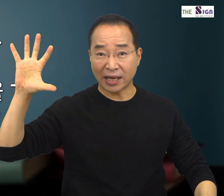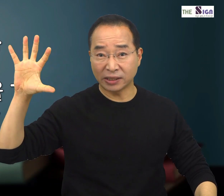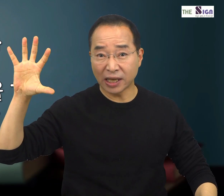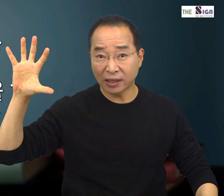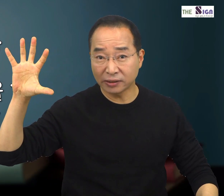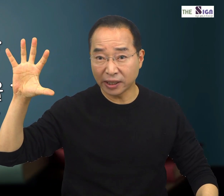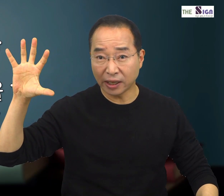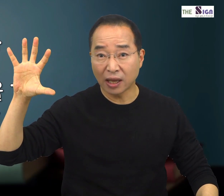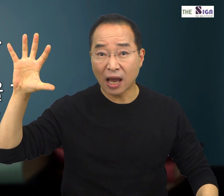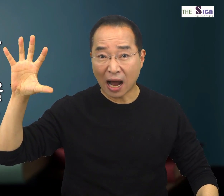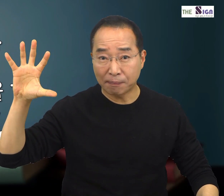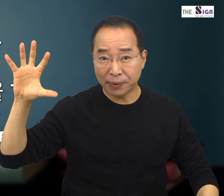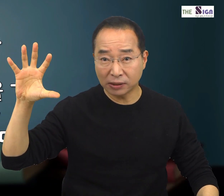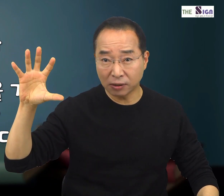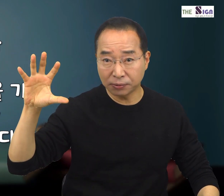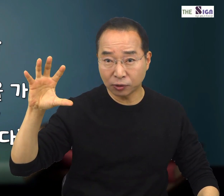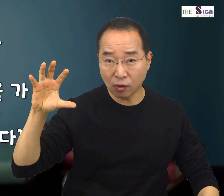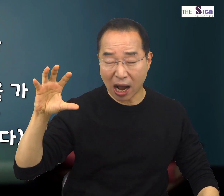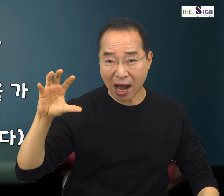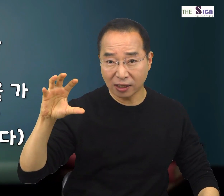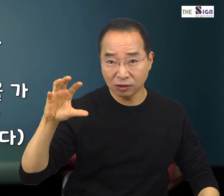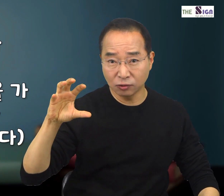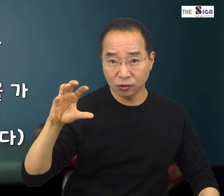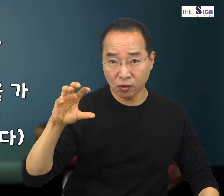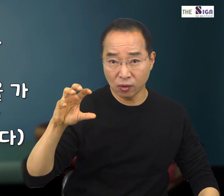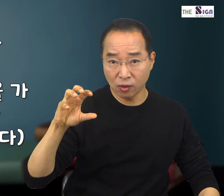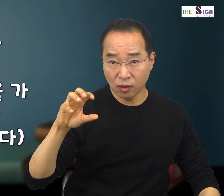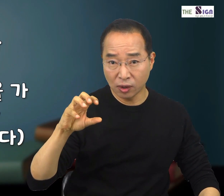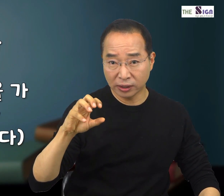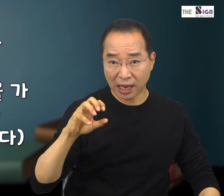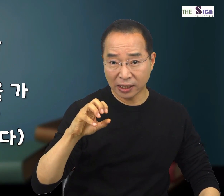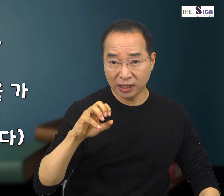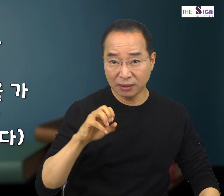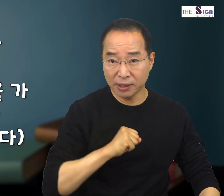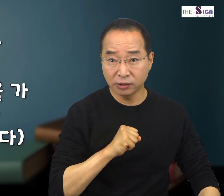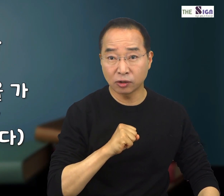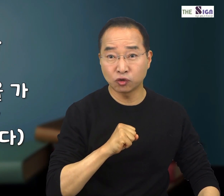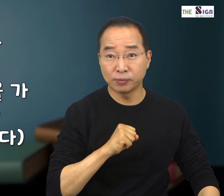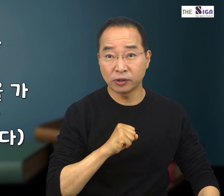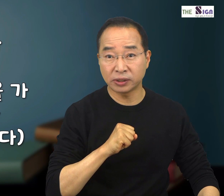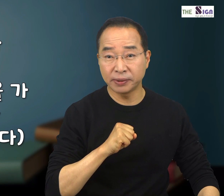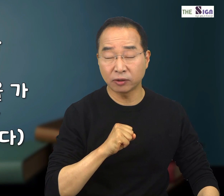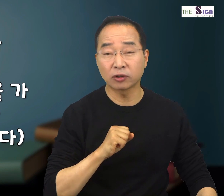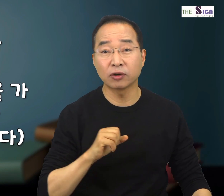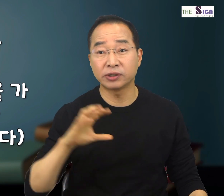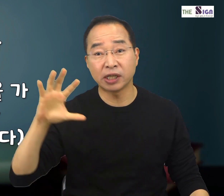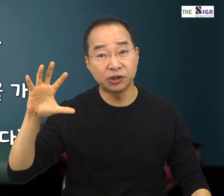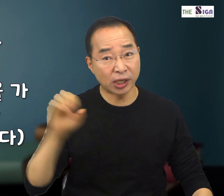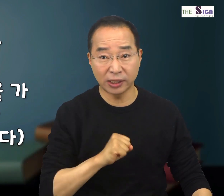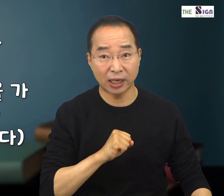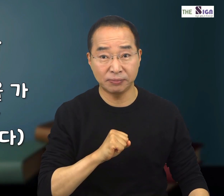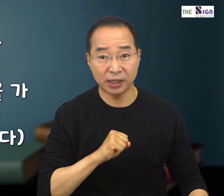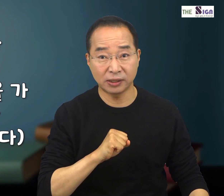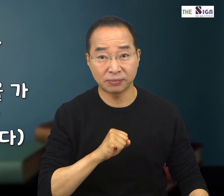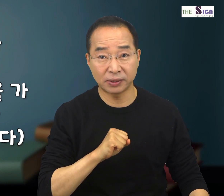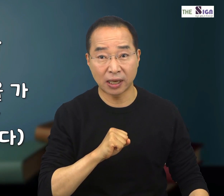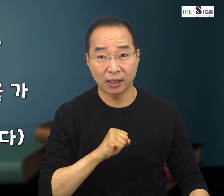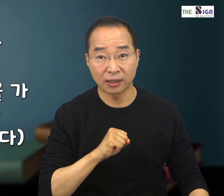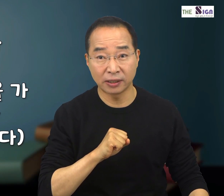가지다 하는데 앞에서부터 안으로 당기면서 주먹을 쥐면 어떤 걸 쟁취한다는 의미가 있습니다.